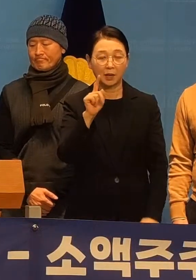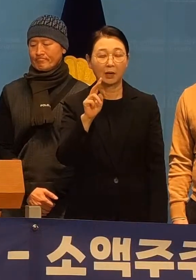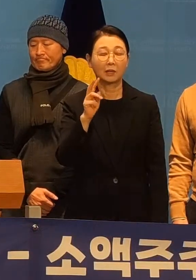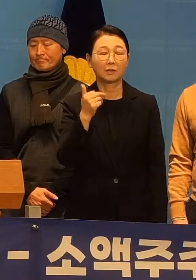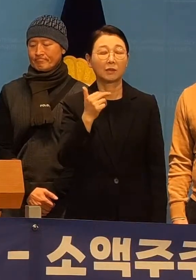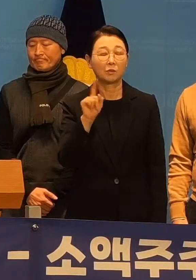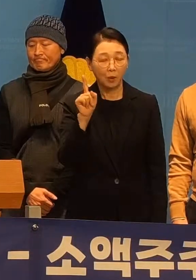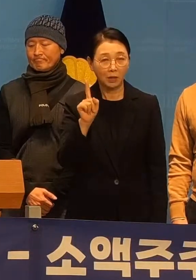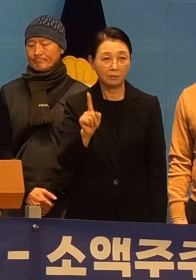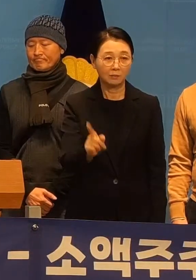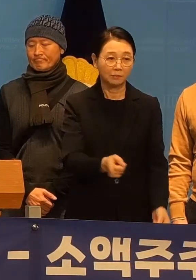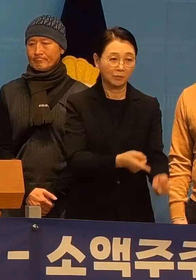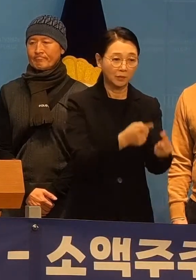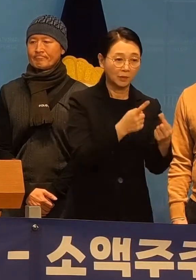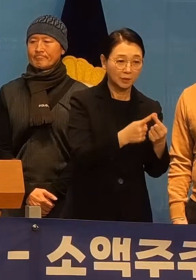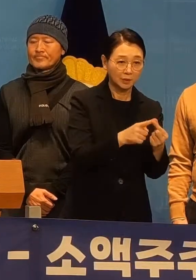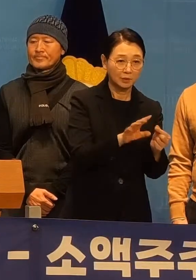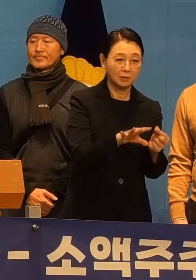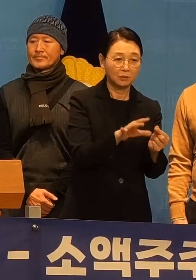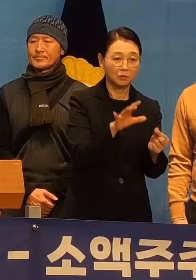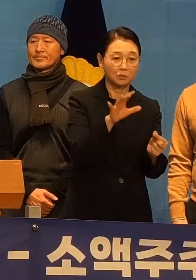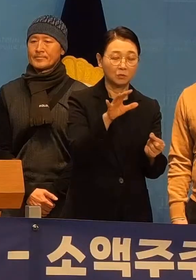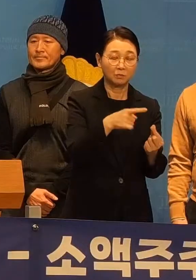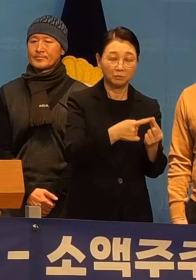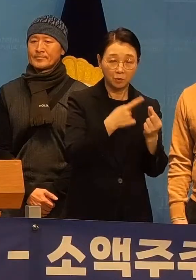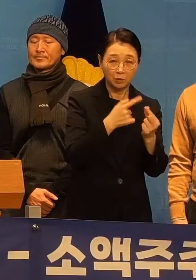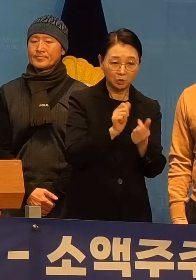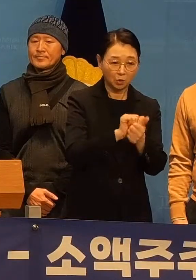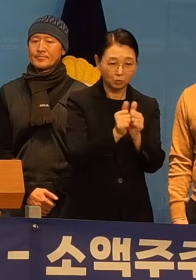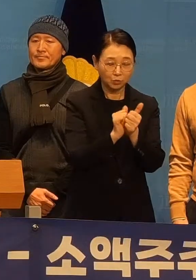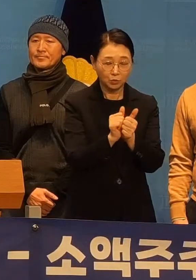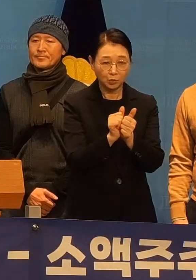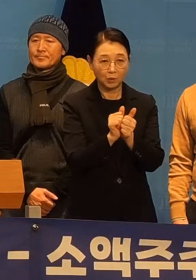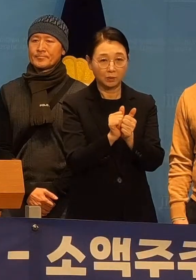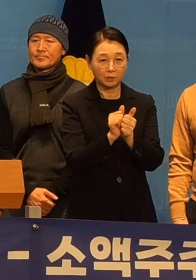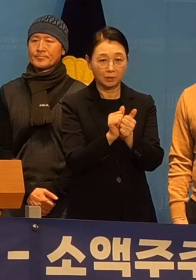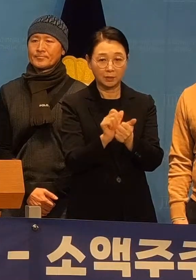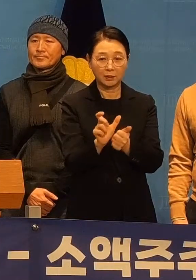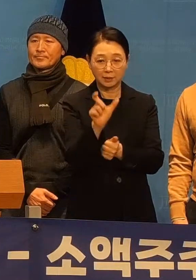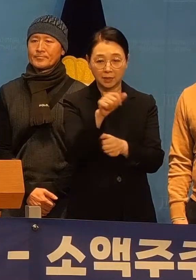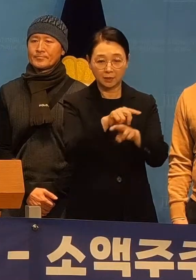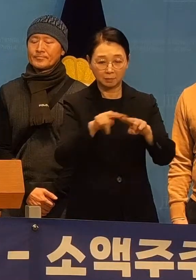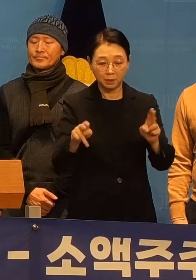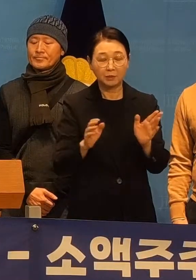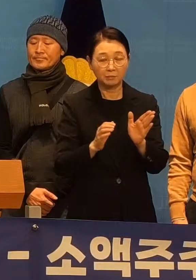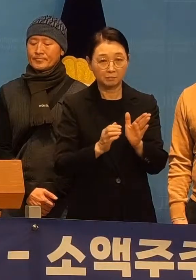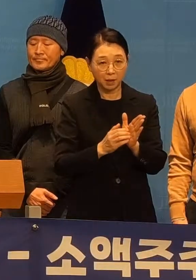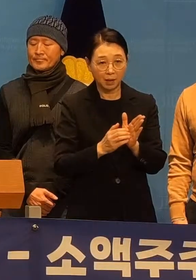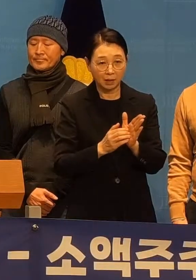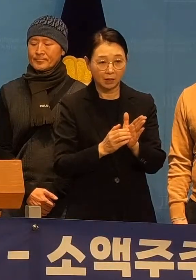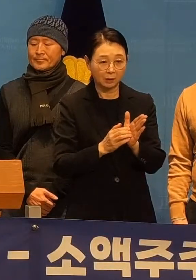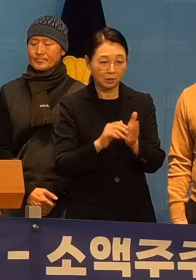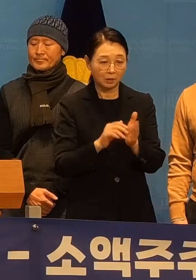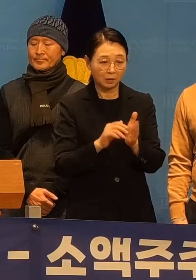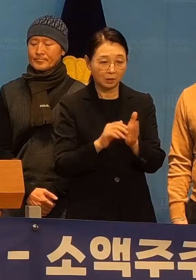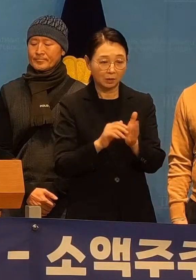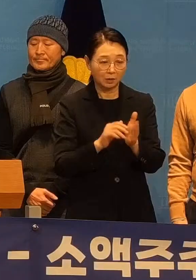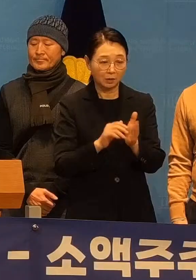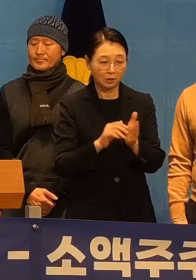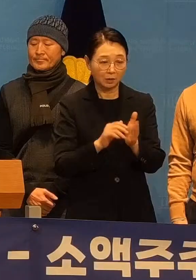제1우선주가 상패 수순을 밟고 그 상패에 관련돼서 소액주주들의 피해가 있었습니다.